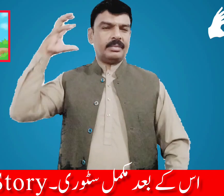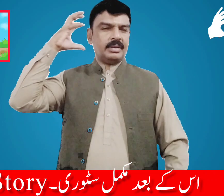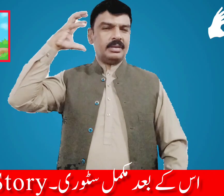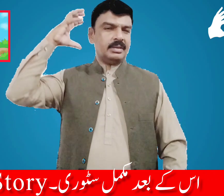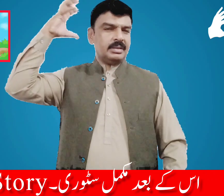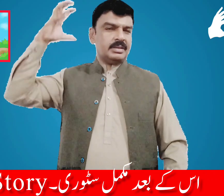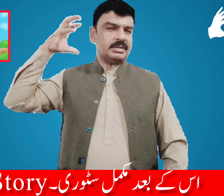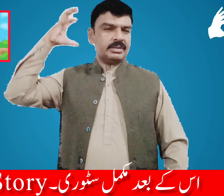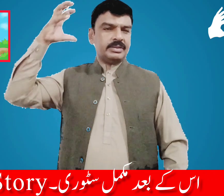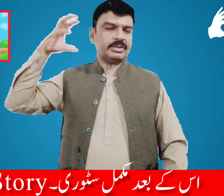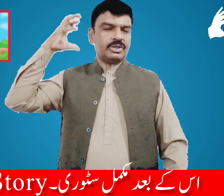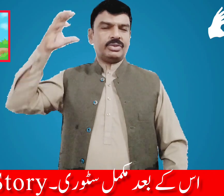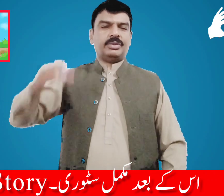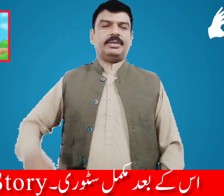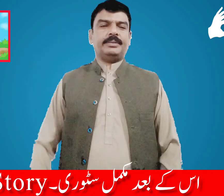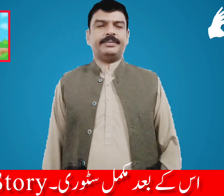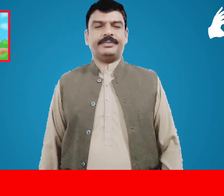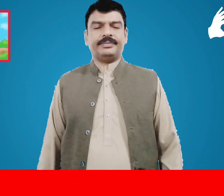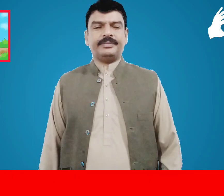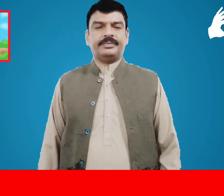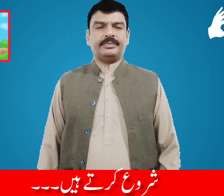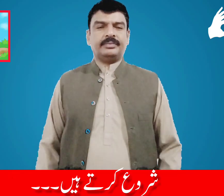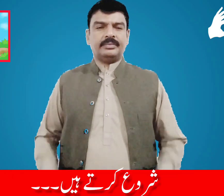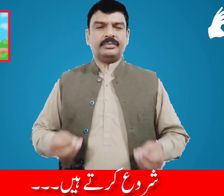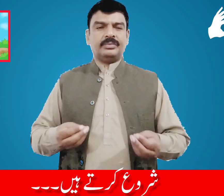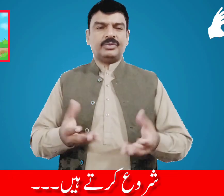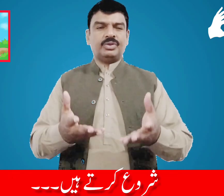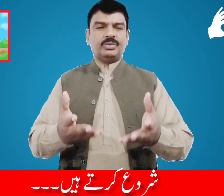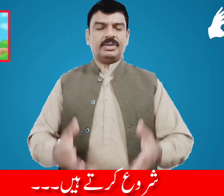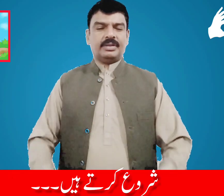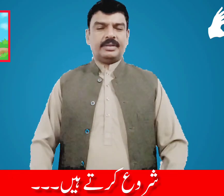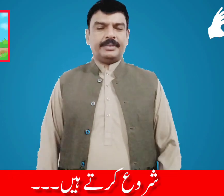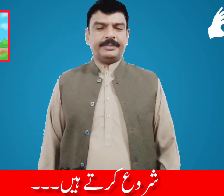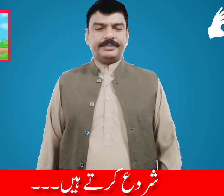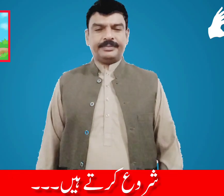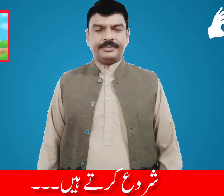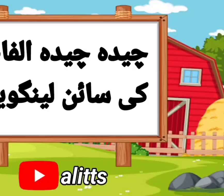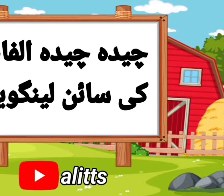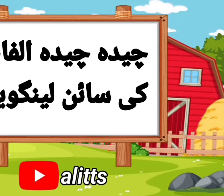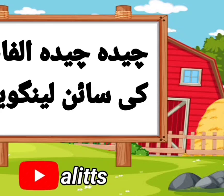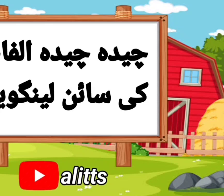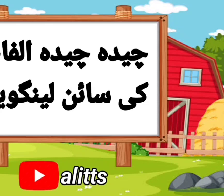मुकम्मल स्टोरी शुरू करते हैं।